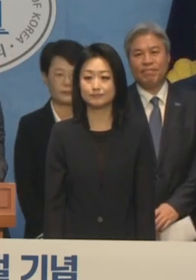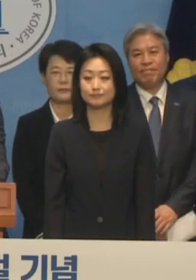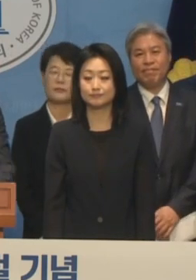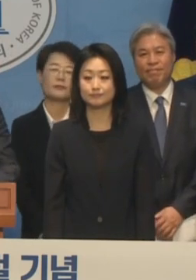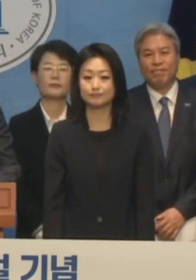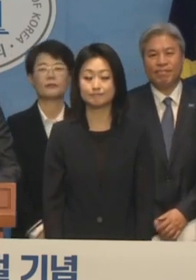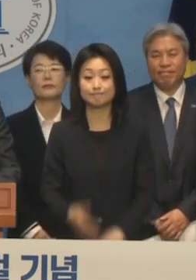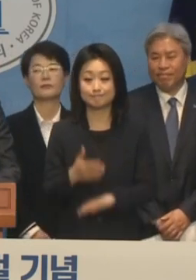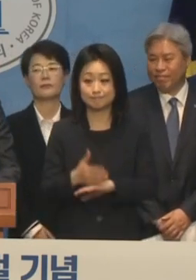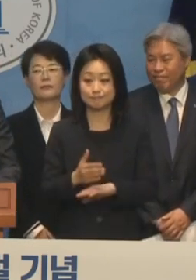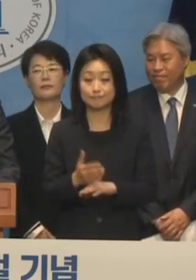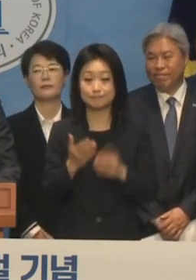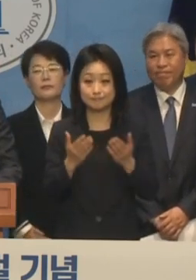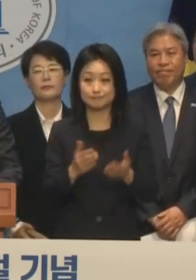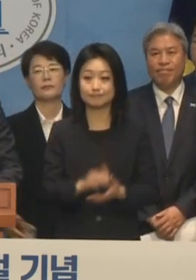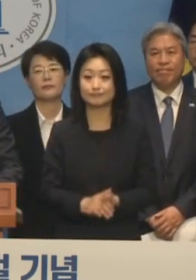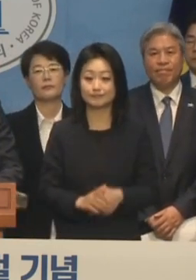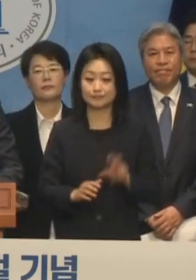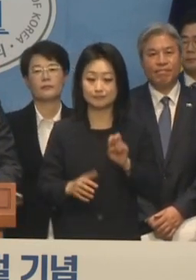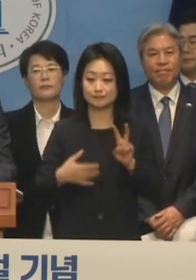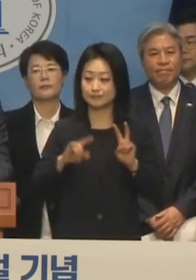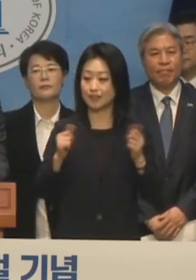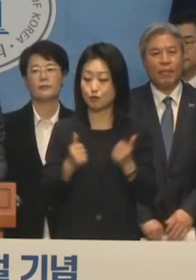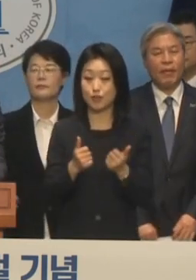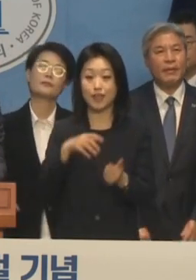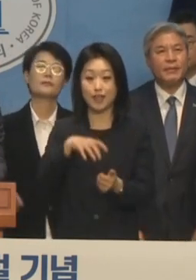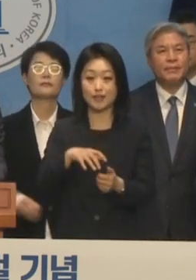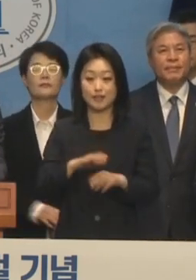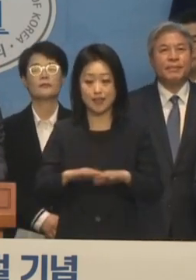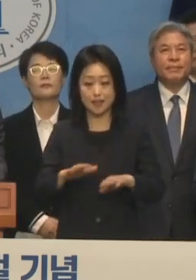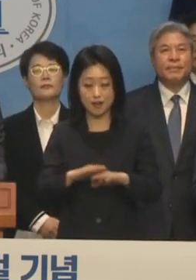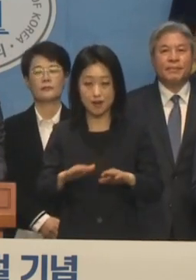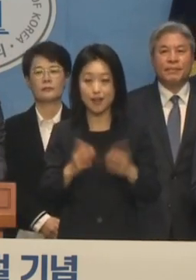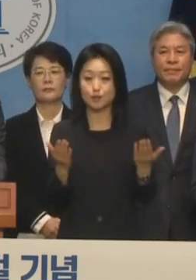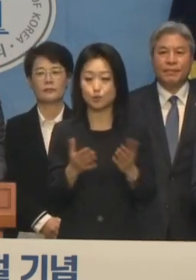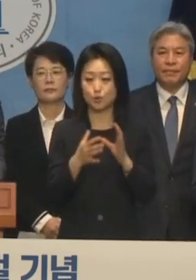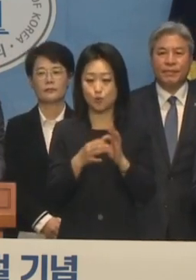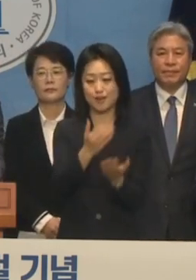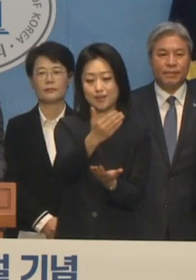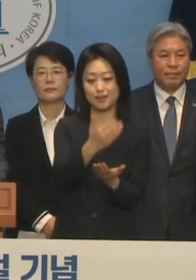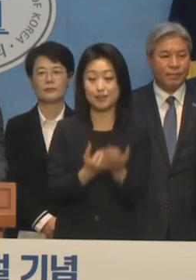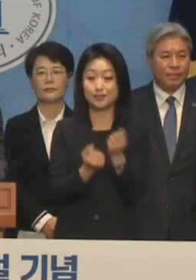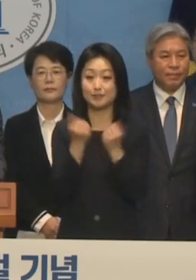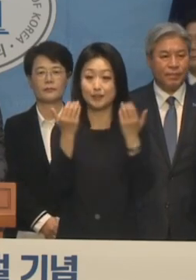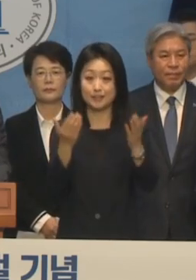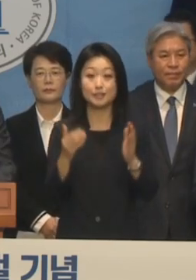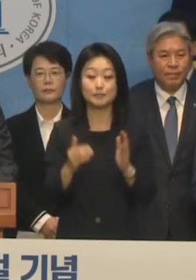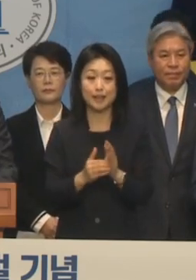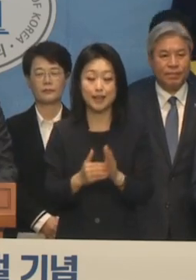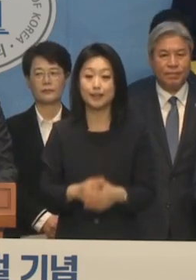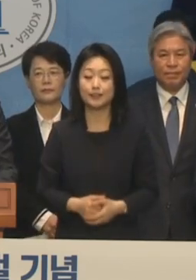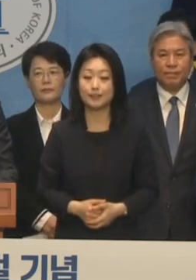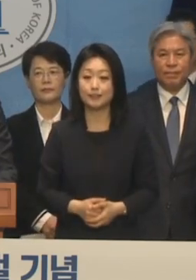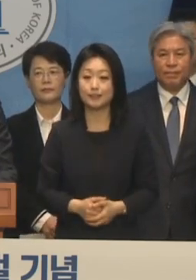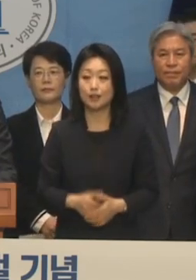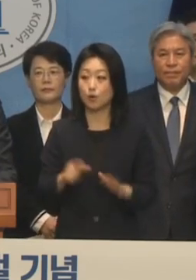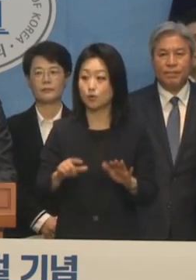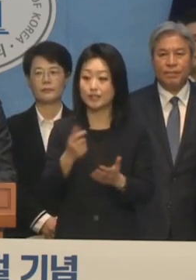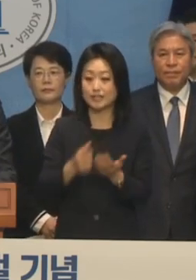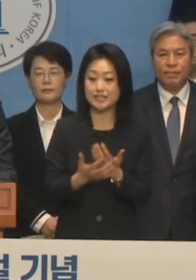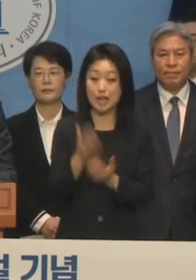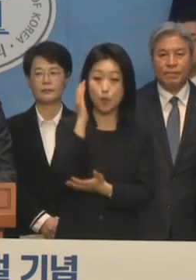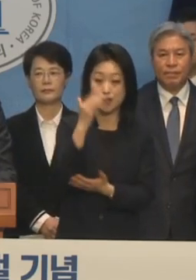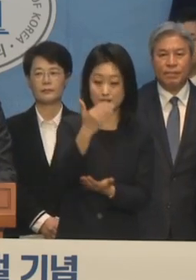네, 감사합니다. 22대 국회에서 풀어야 할 여러 노동 의제들에 대해서 말씀 주셨습니다. 네, 마지막으로 오늘 기자회견문